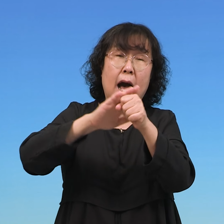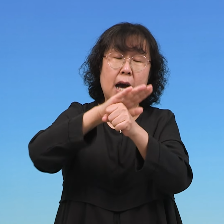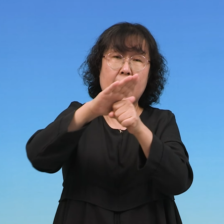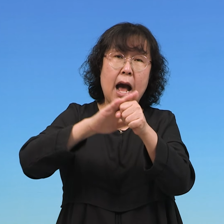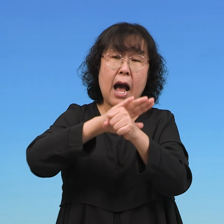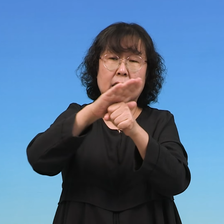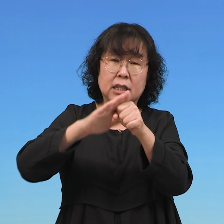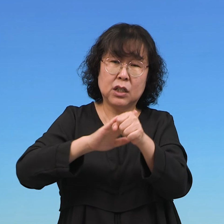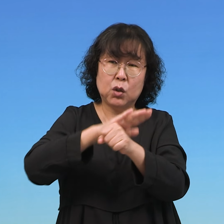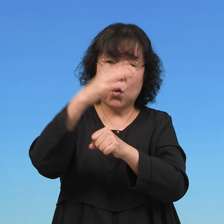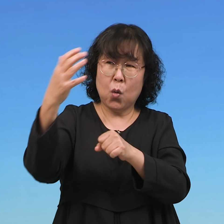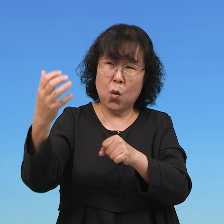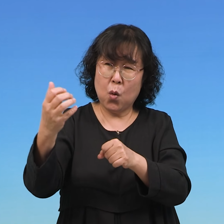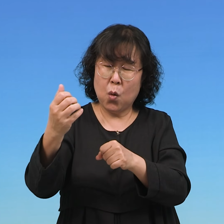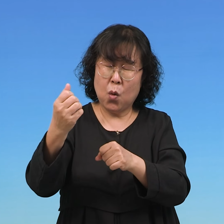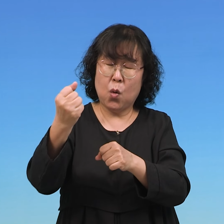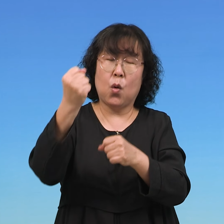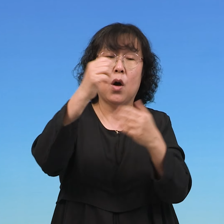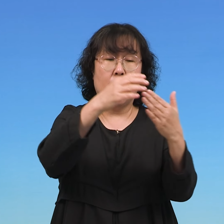사랑으로